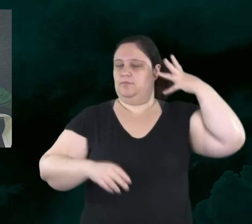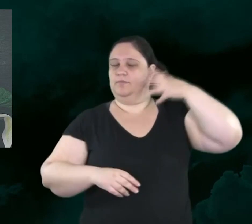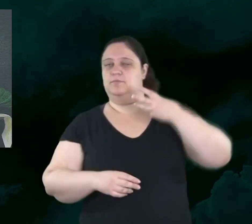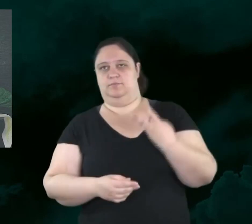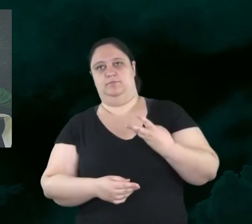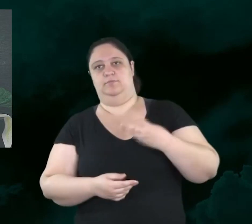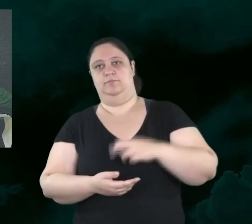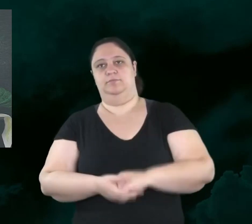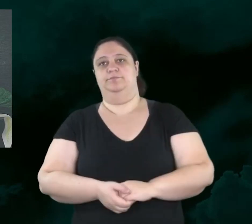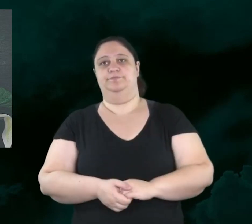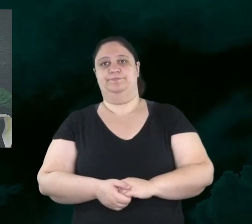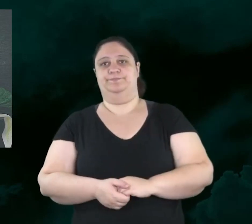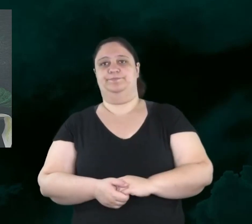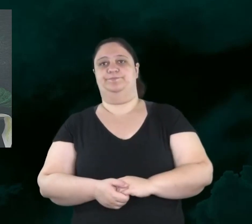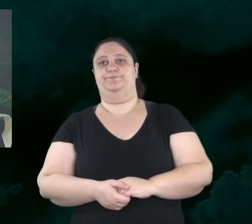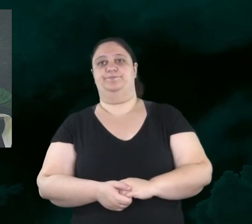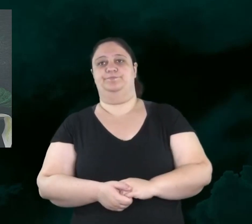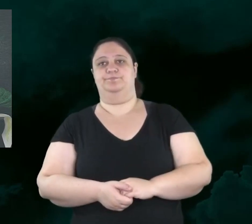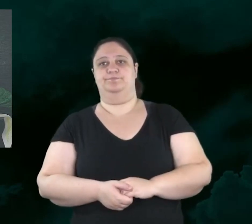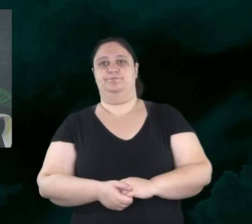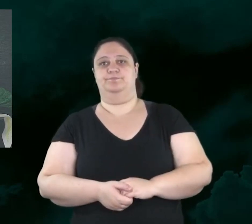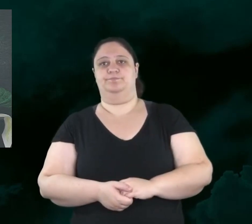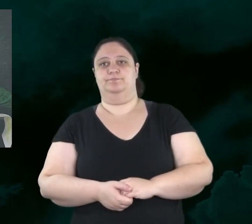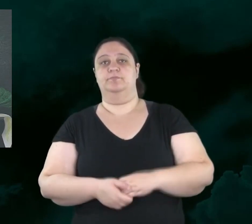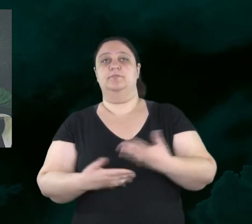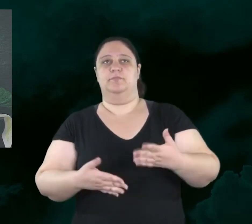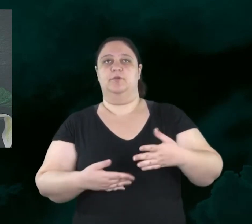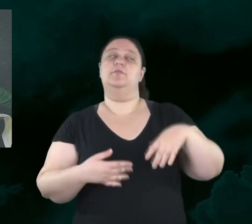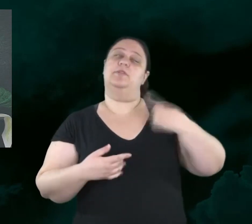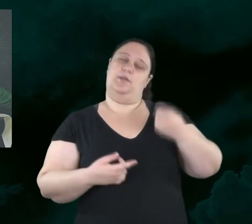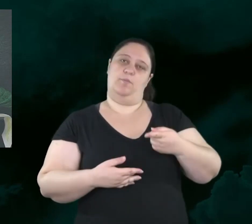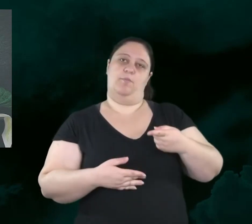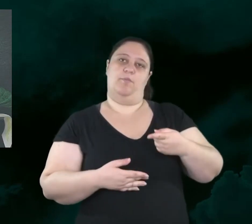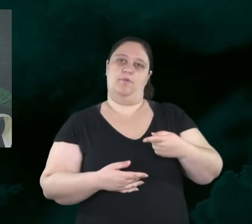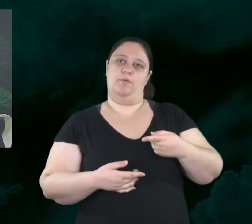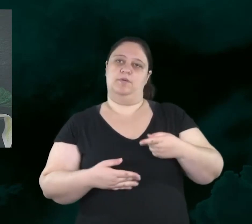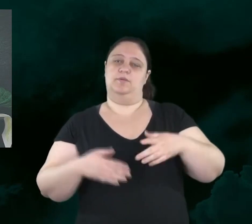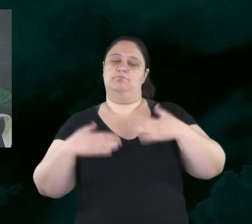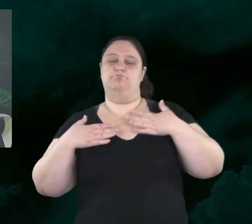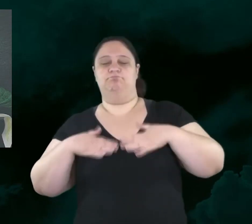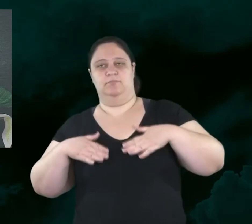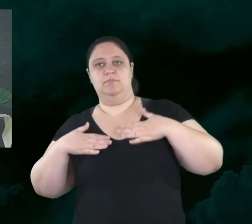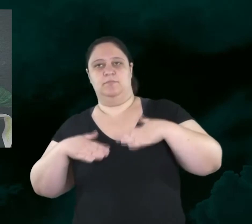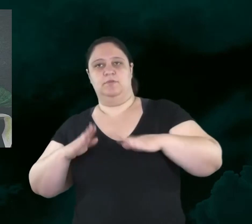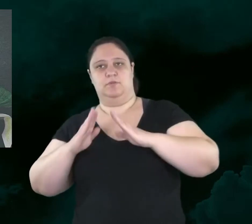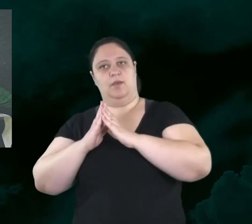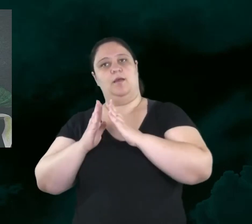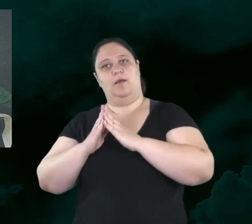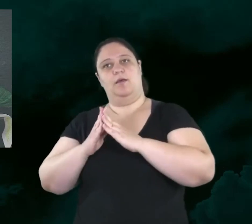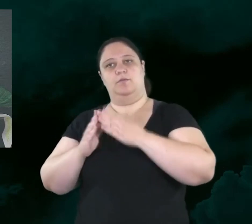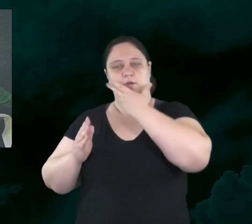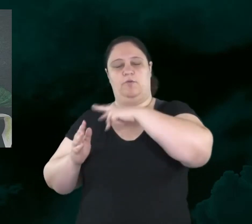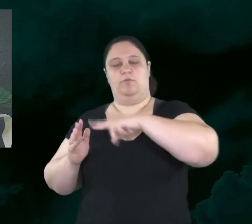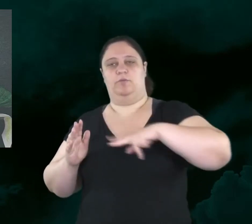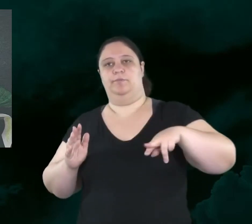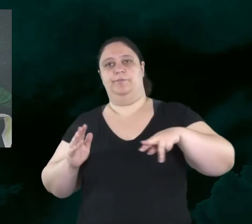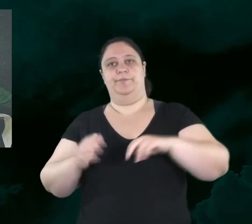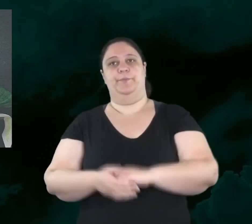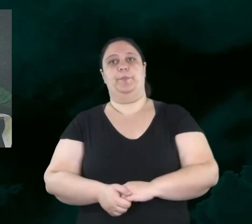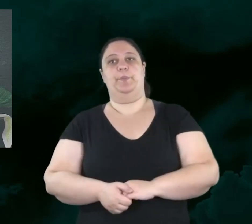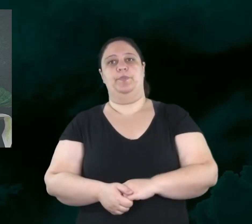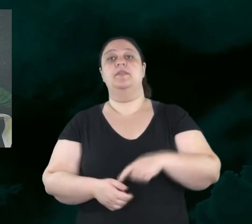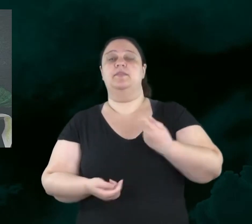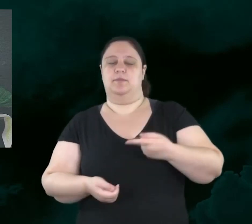E, graças a Deus, descansamos na casa de um irmão, e à noite nós liberei mais